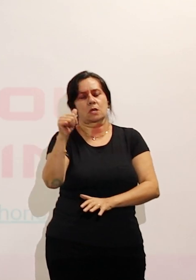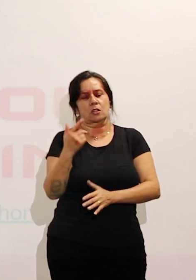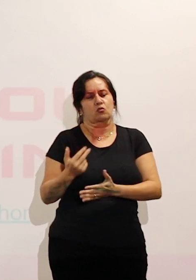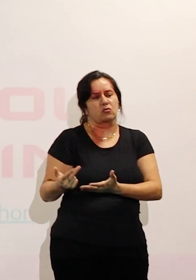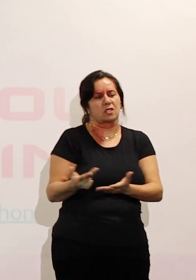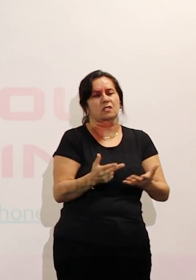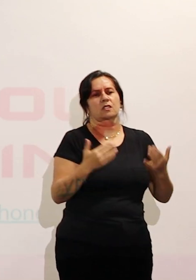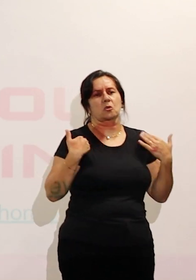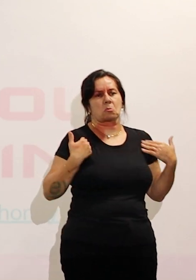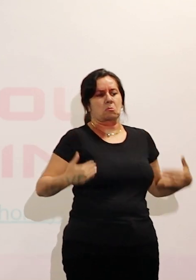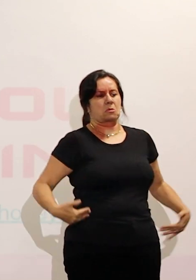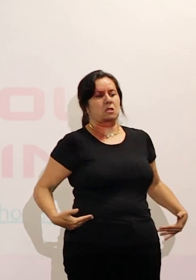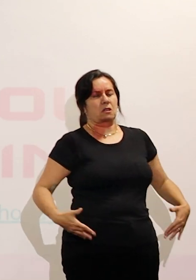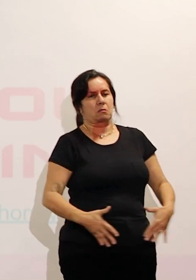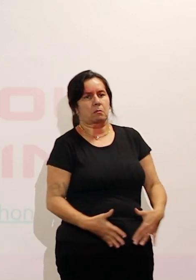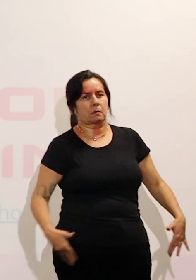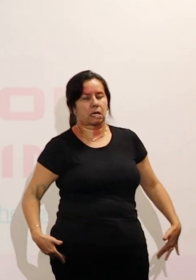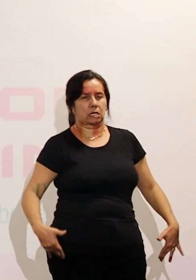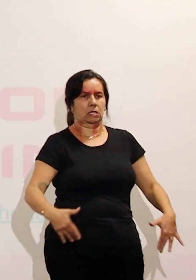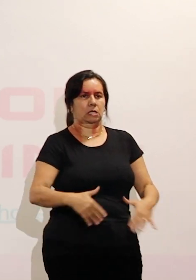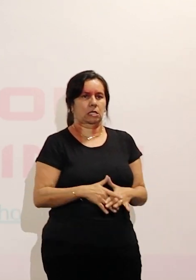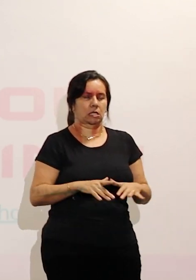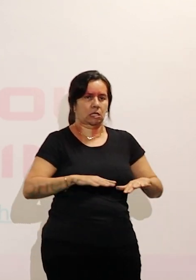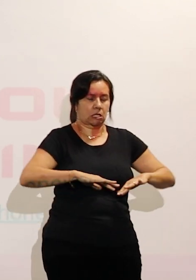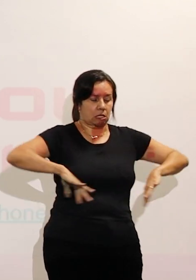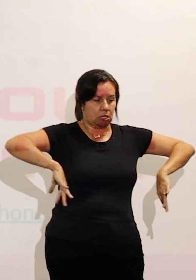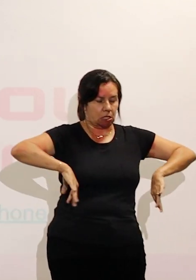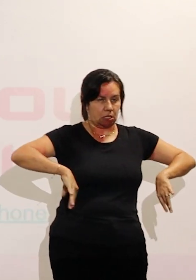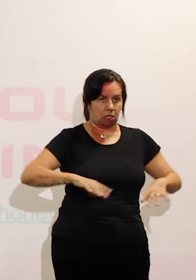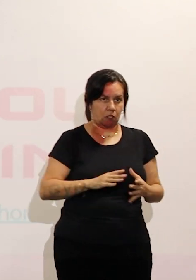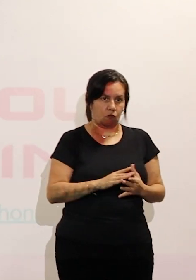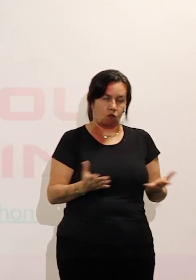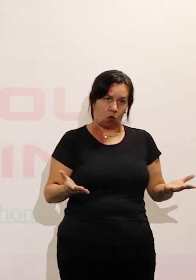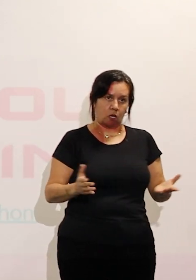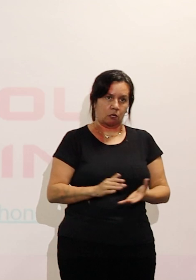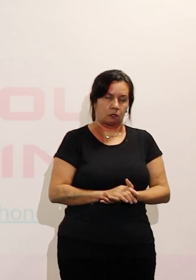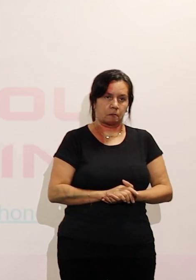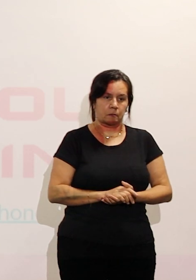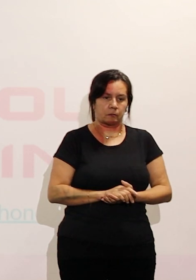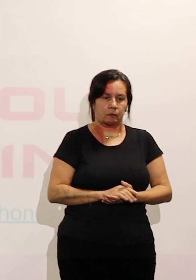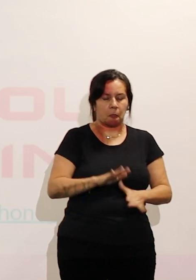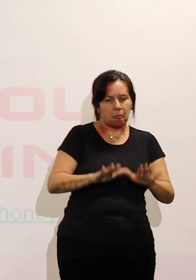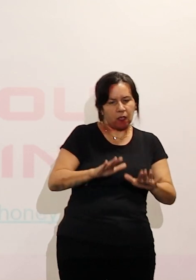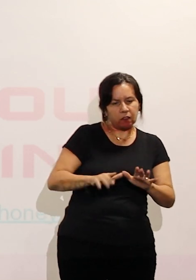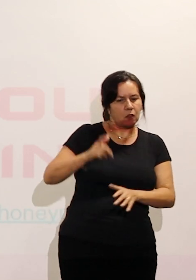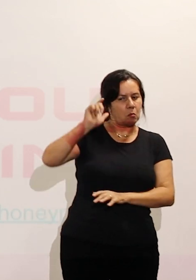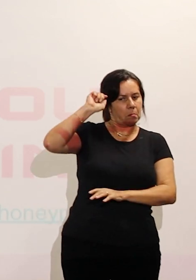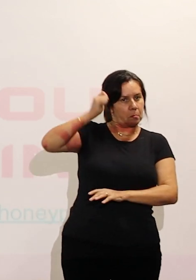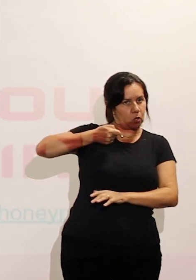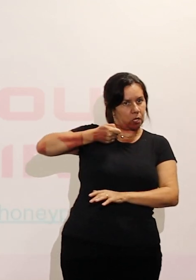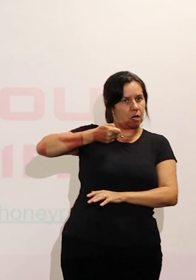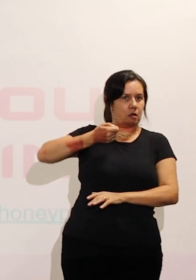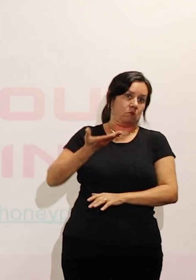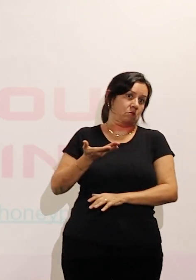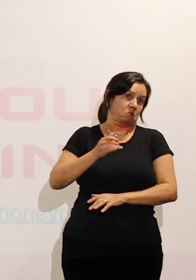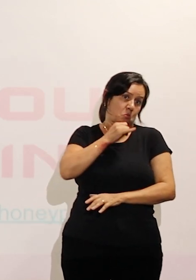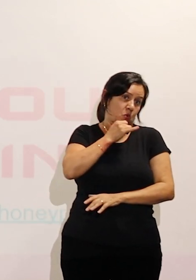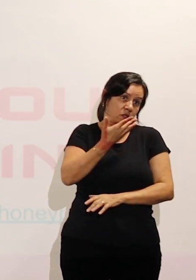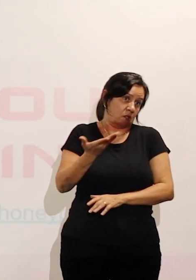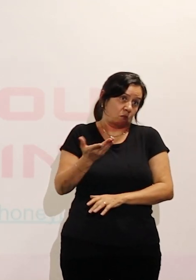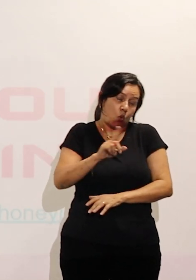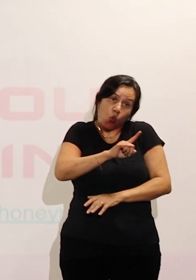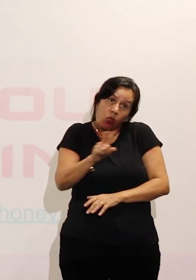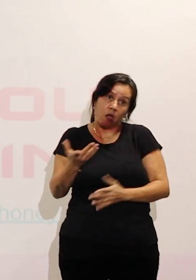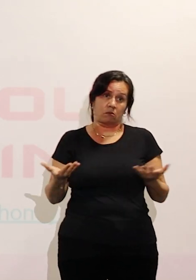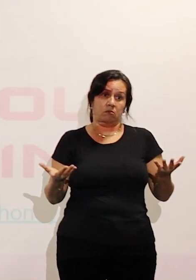uma camisetona, uma calça jeans, uma coisa meio assim. Né? Tá, é um cara que usa um bonezinho. Ou não, ou é